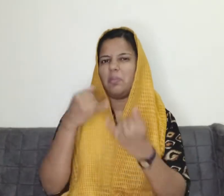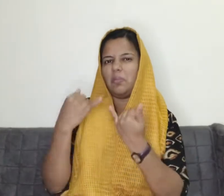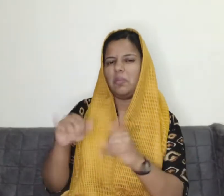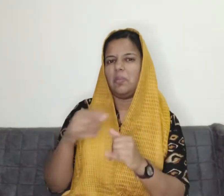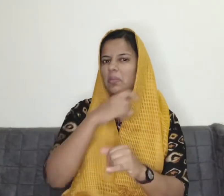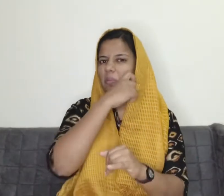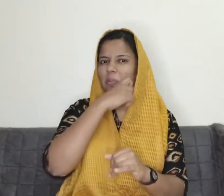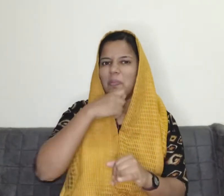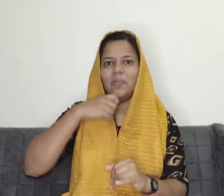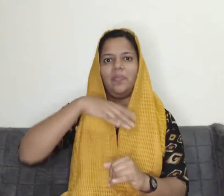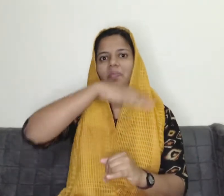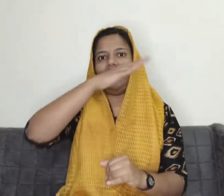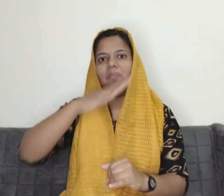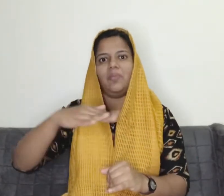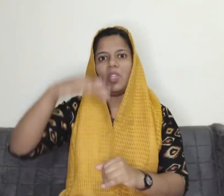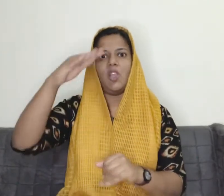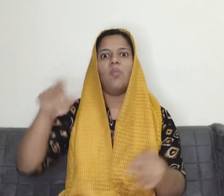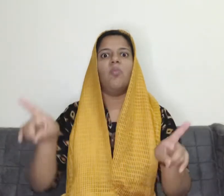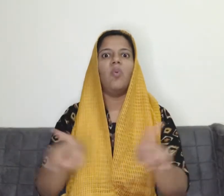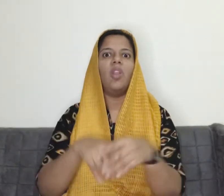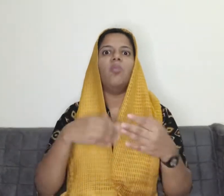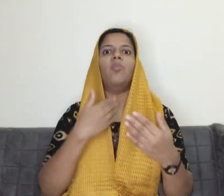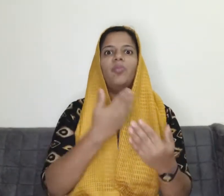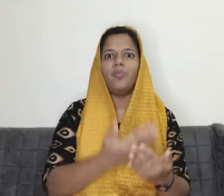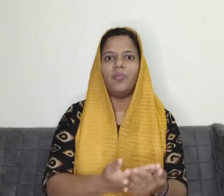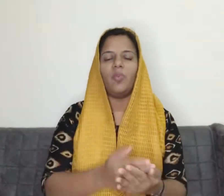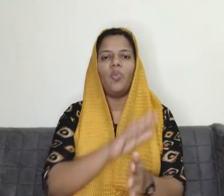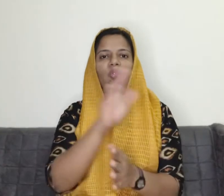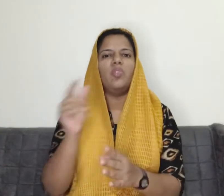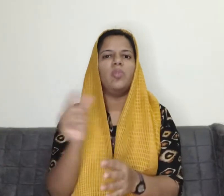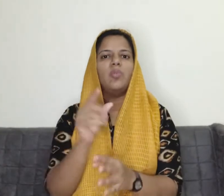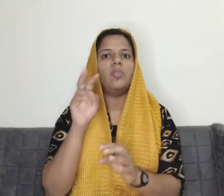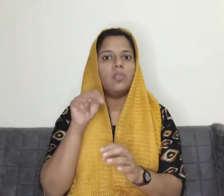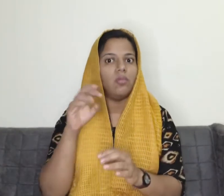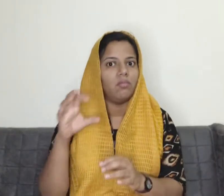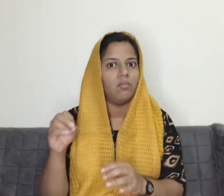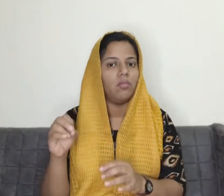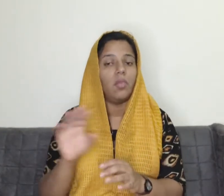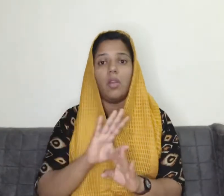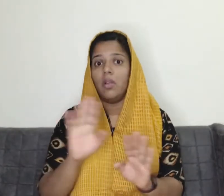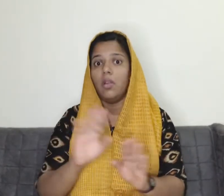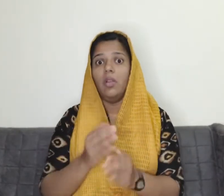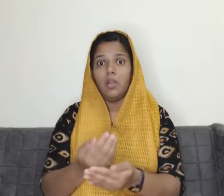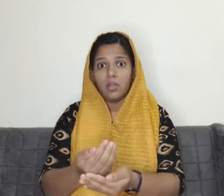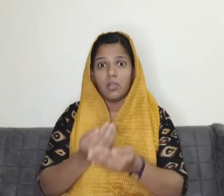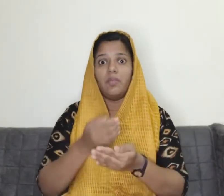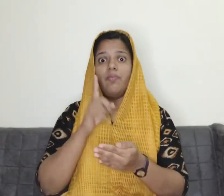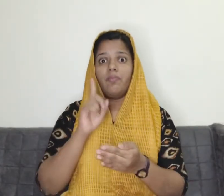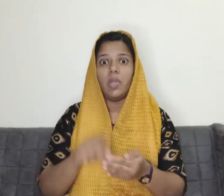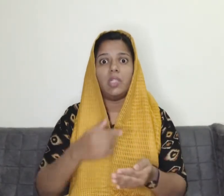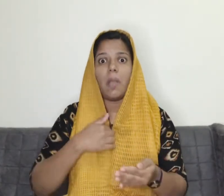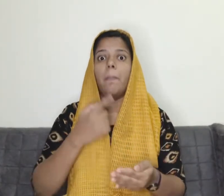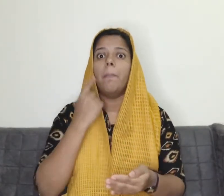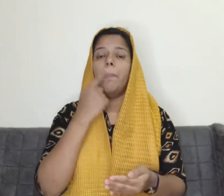വെച്ചാൽ മരുഭൂമി പോലെ ആയിപ്പോകുന്നു, ഒന്നിനും പ്രയോജനമില്ലാതായി മാറുക. ആകാതിരിക്കേണ്ടതിന് നിങ്ങൾ ഞാൻ പറയുന്നത്